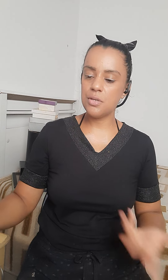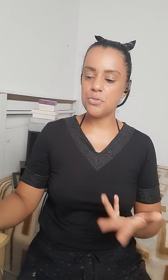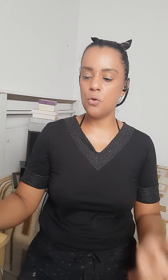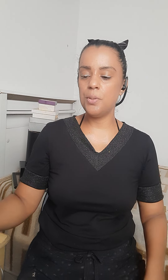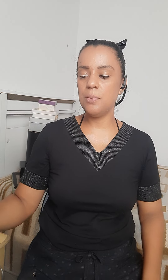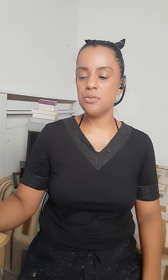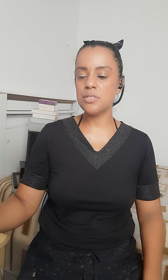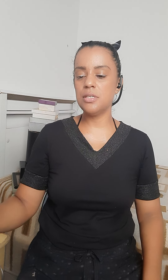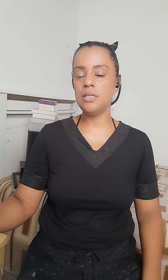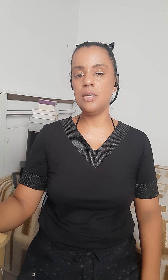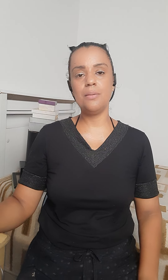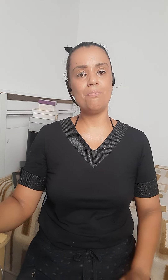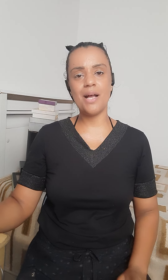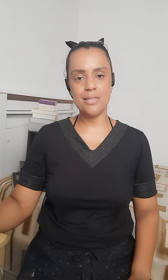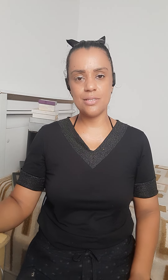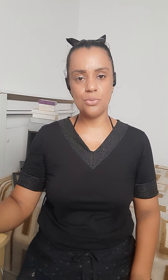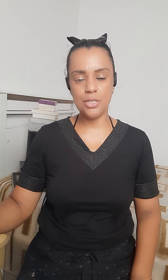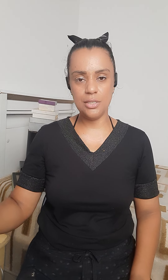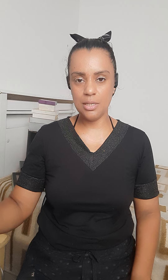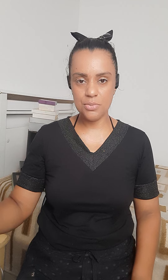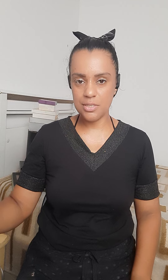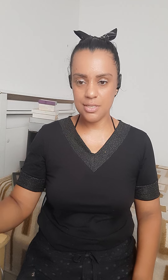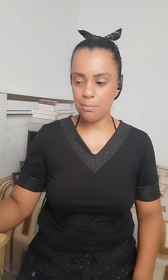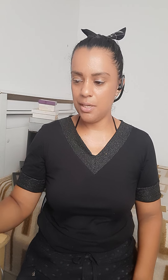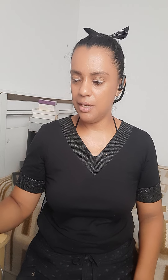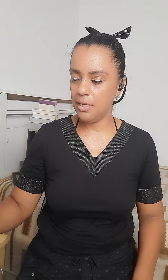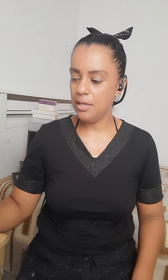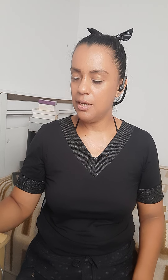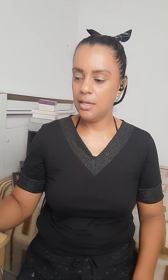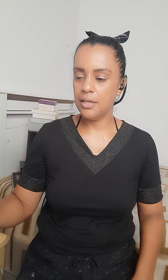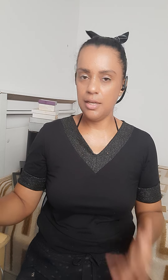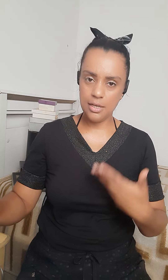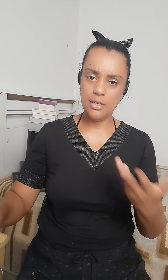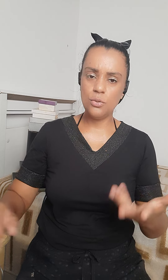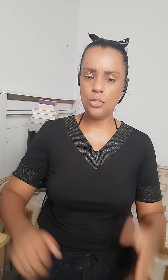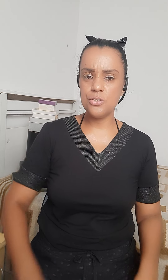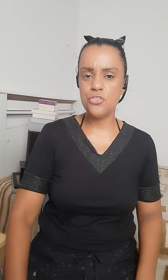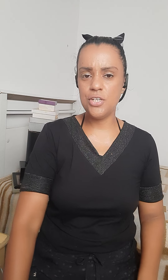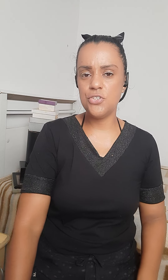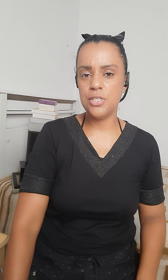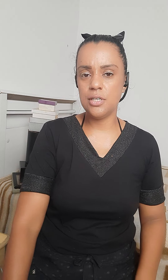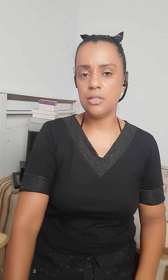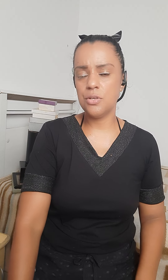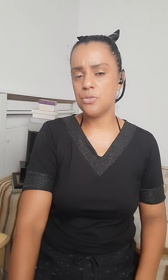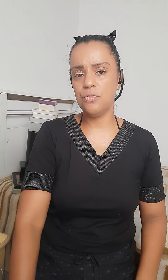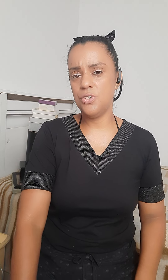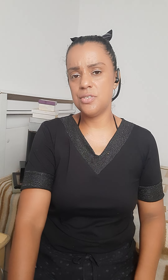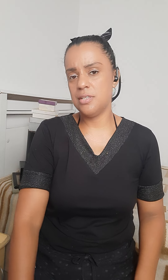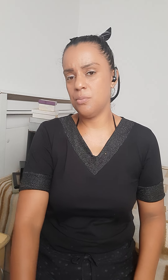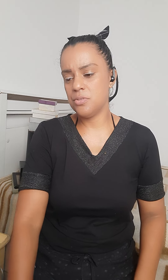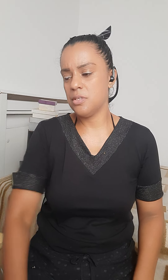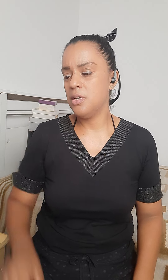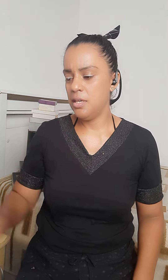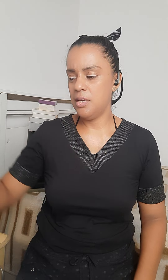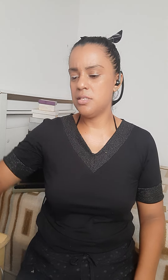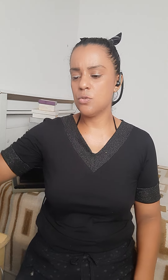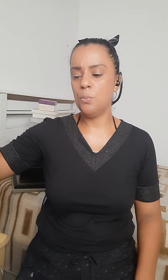os cumprimentos básicos que temos que saber, né? Que é do nosso dia a dia. Nós ouvintes temos esses